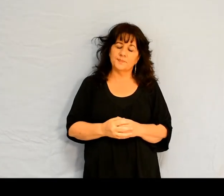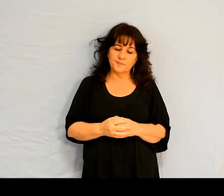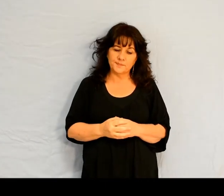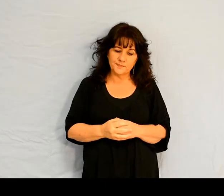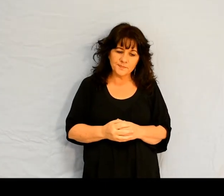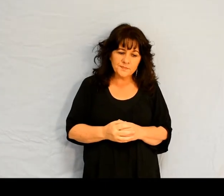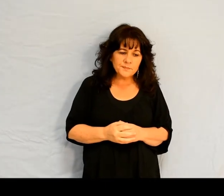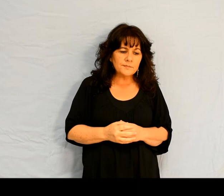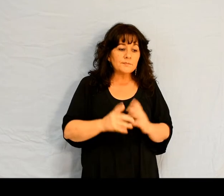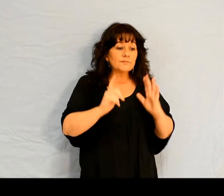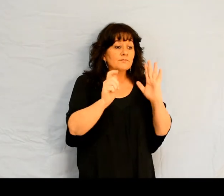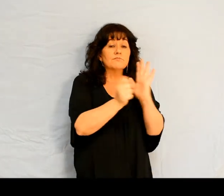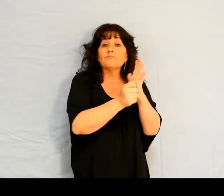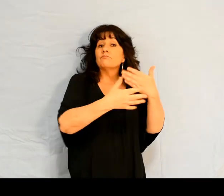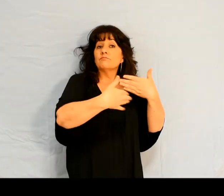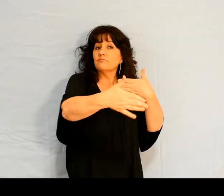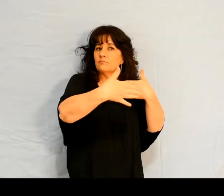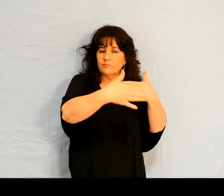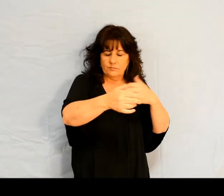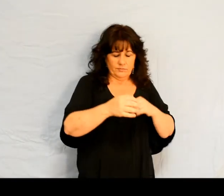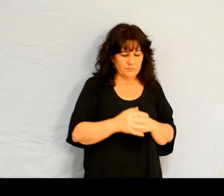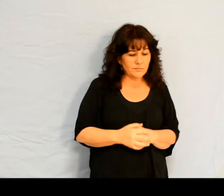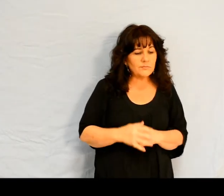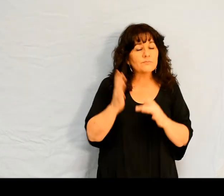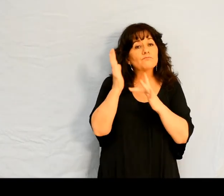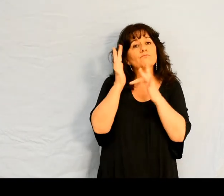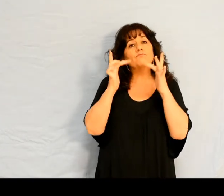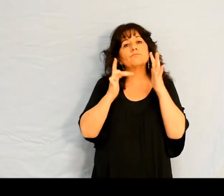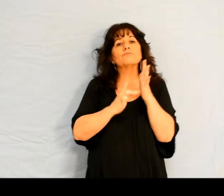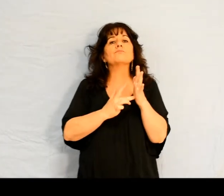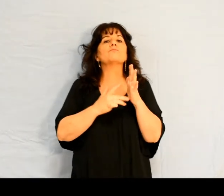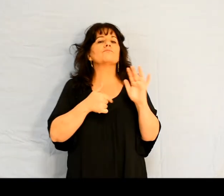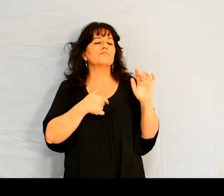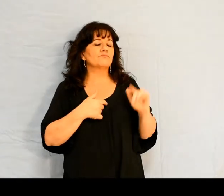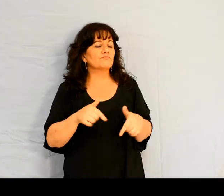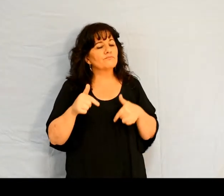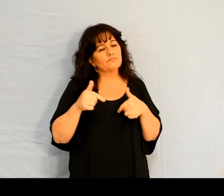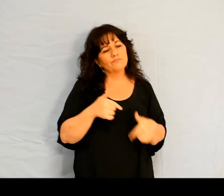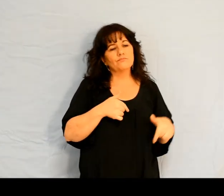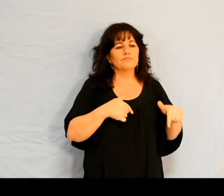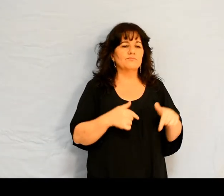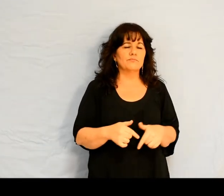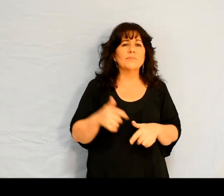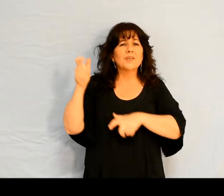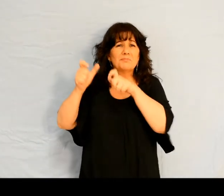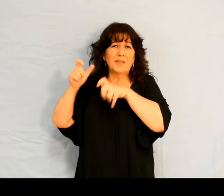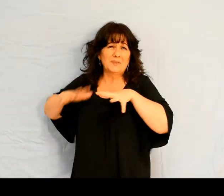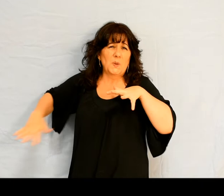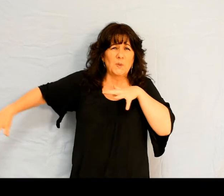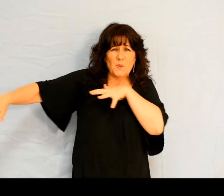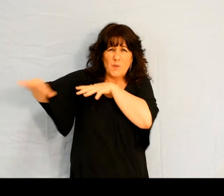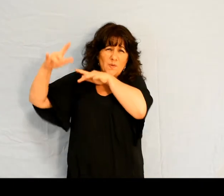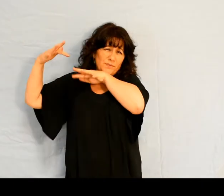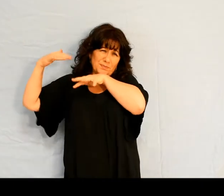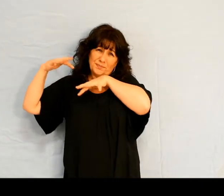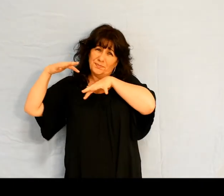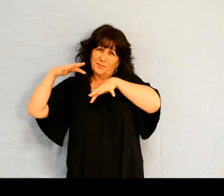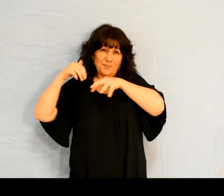En ce temps-là, de grandes foules faisaient route avec Jésus. Il se retourna et